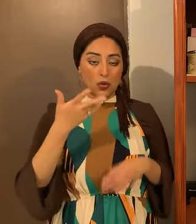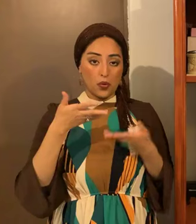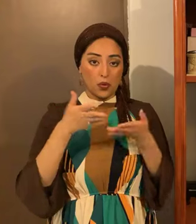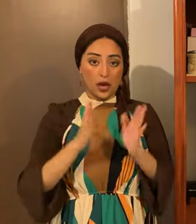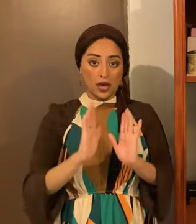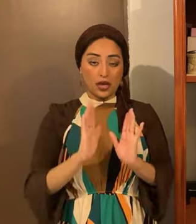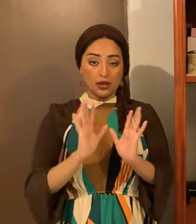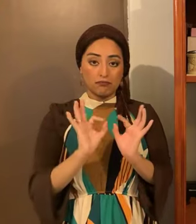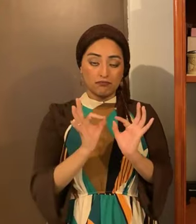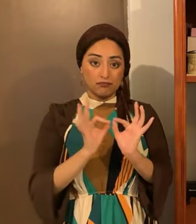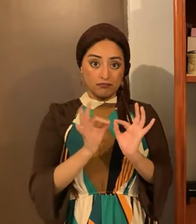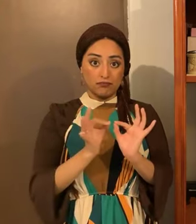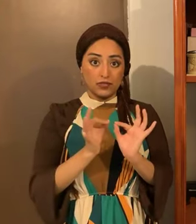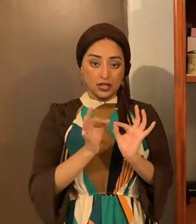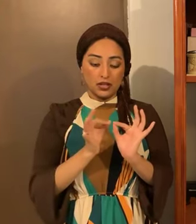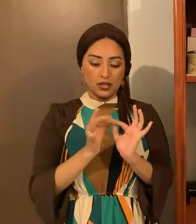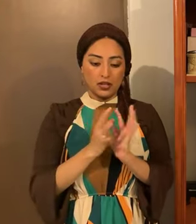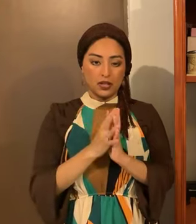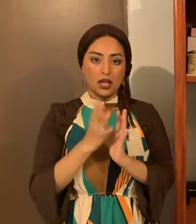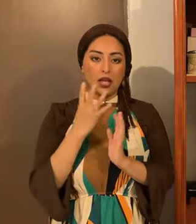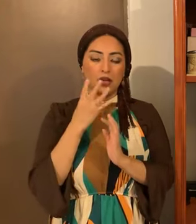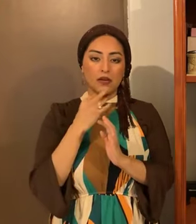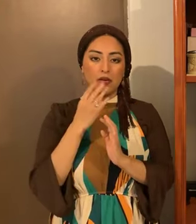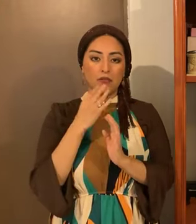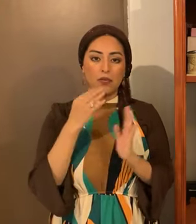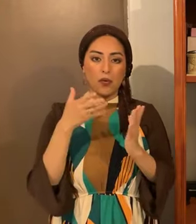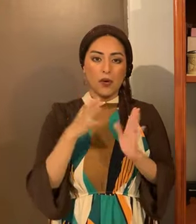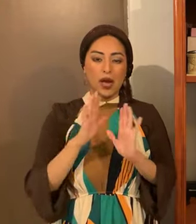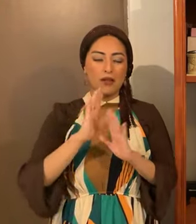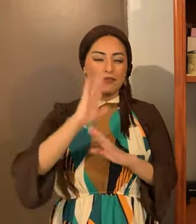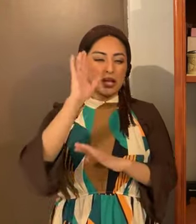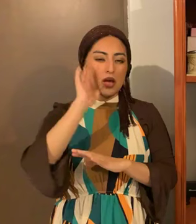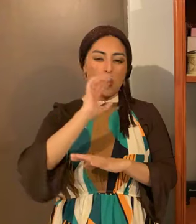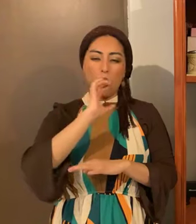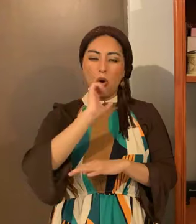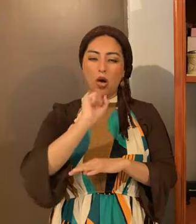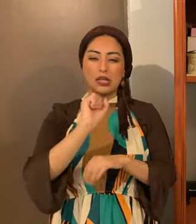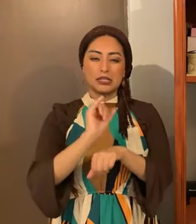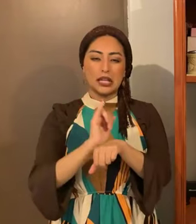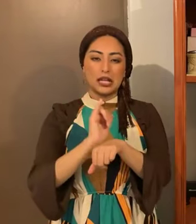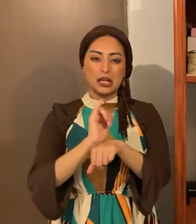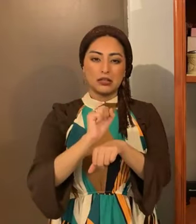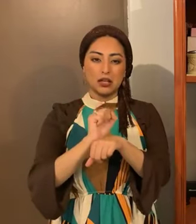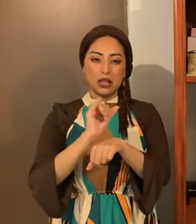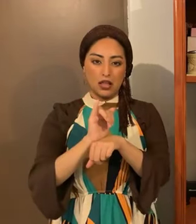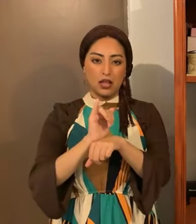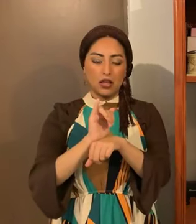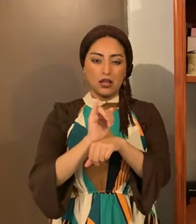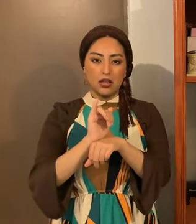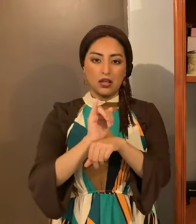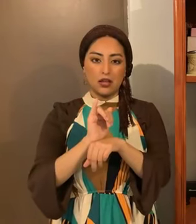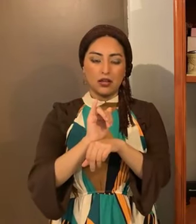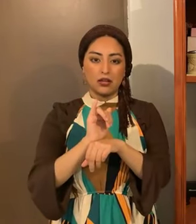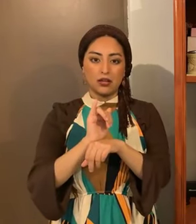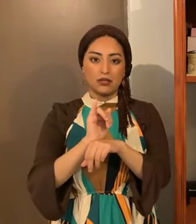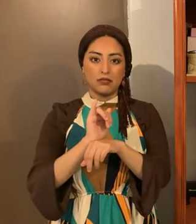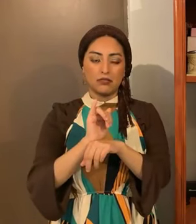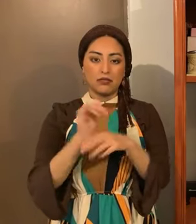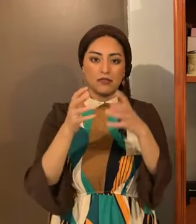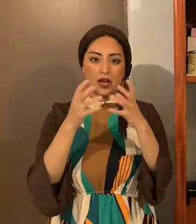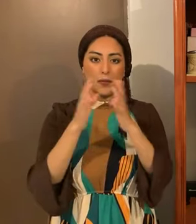de interpretarlo es un modo hebreo de las sinagogas antiguas, y que lo hacía mucho en los